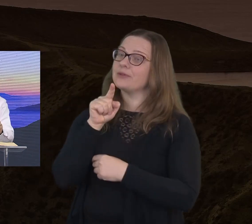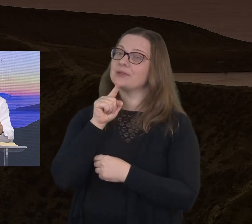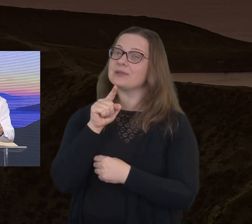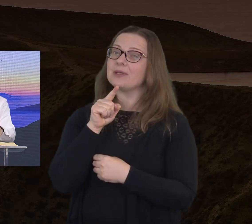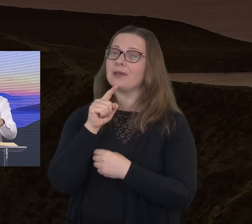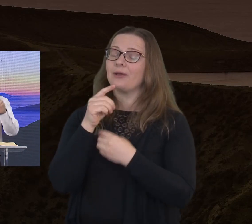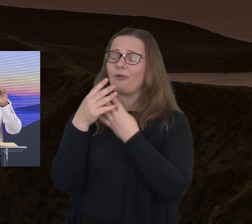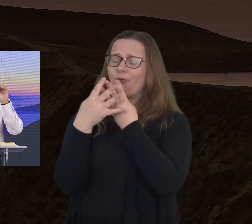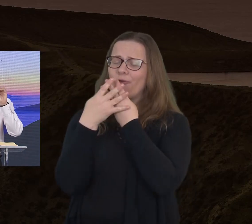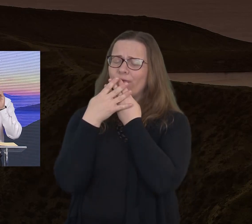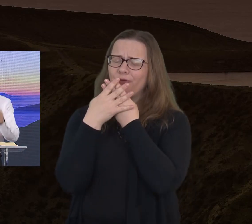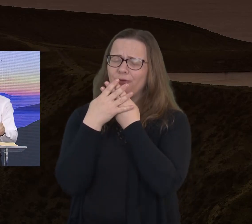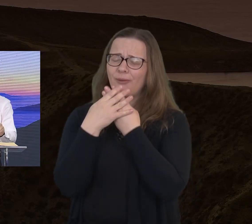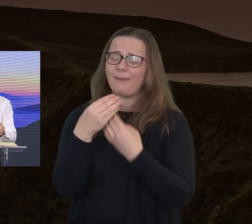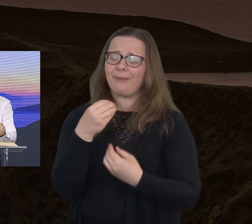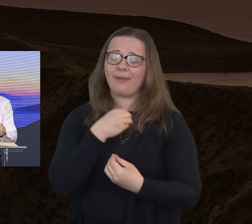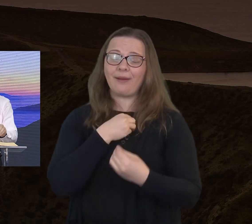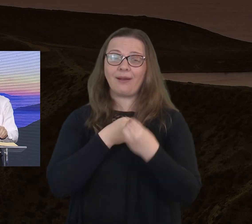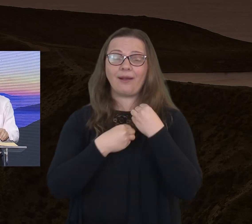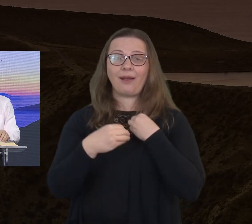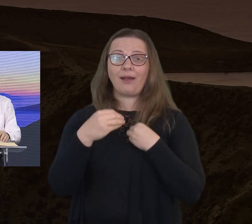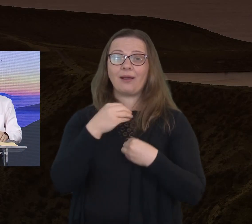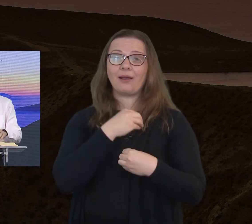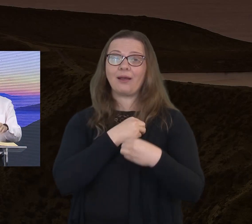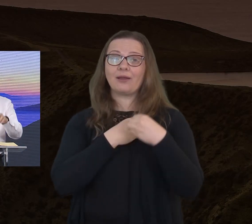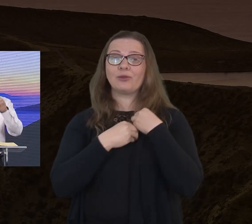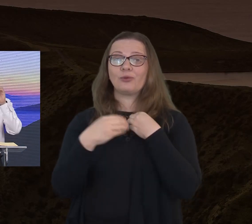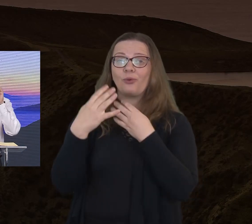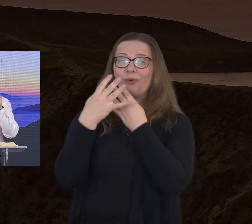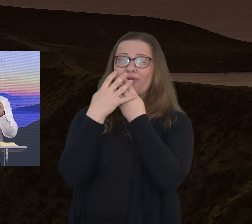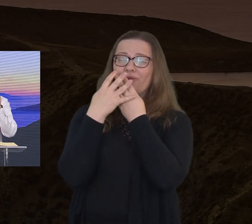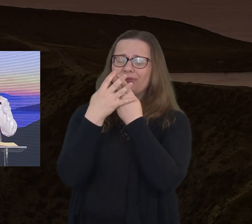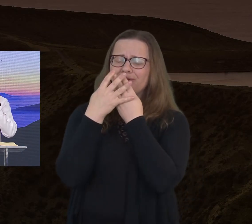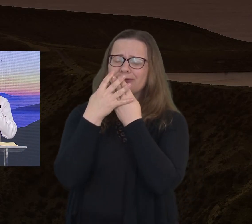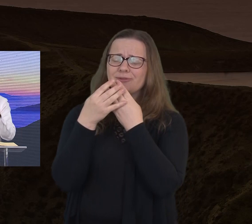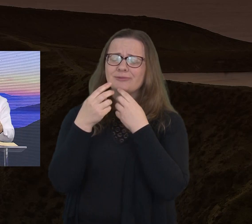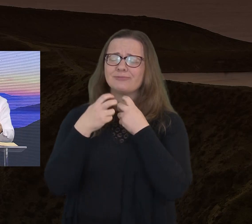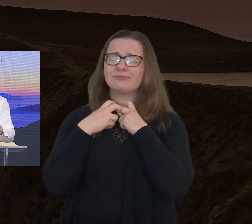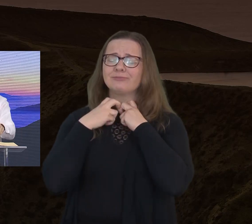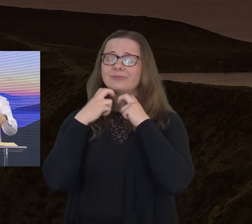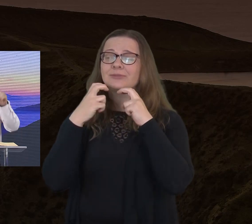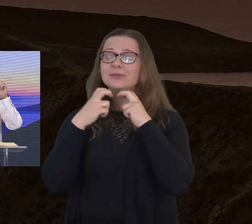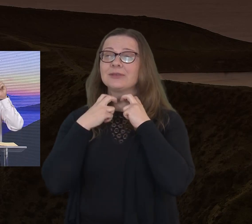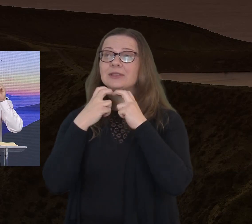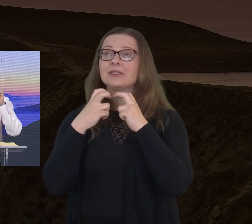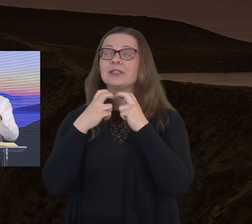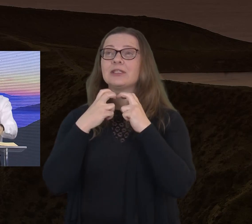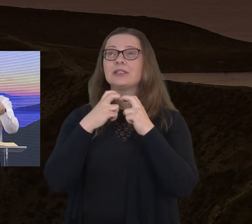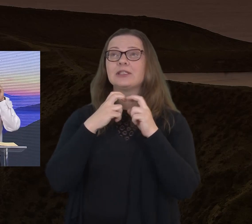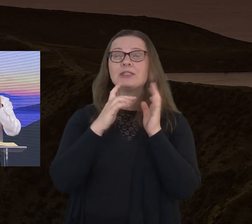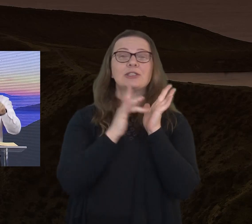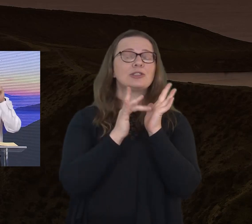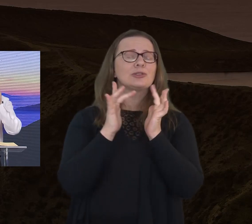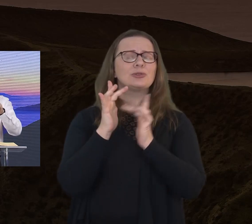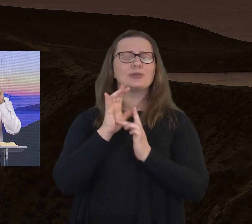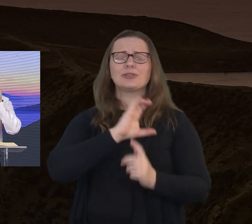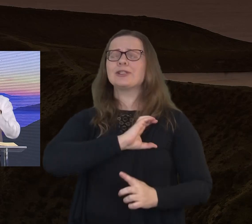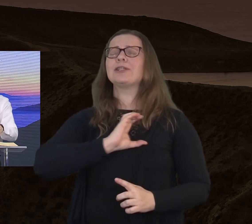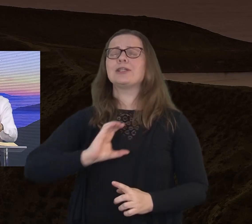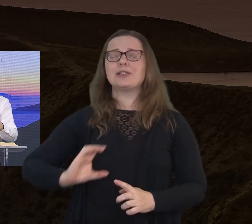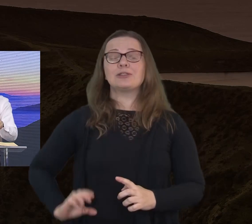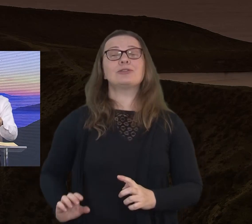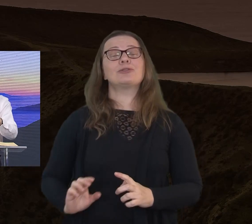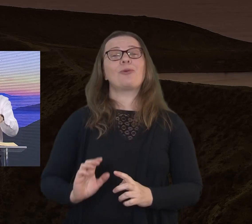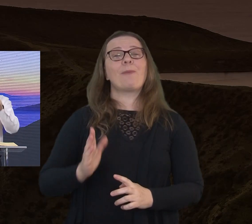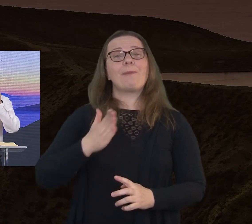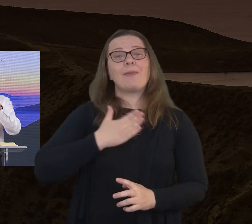seus pecados, pediu perdão para Deus e você confessou com a sua boca que Jesus Cristo é o seu